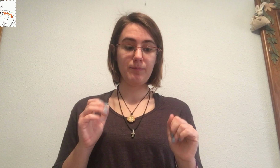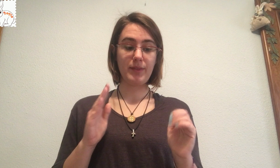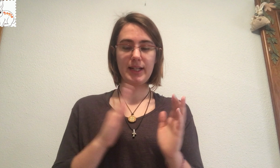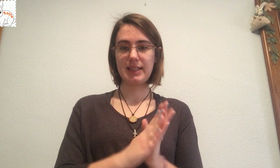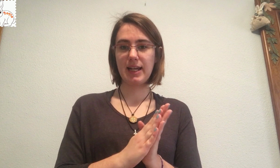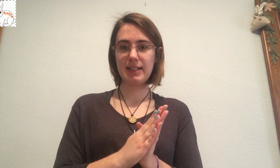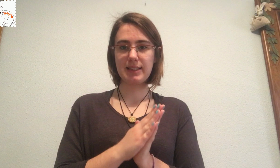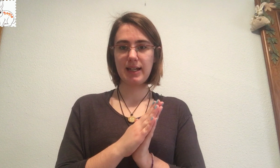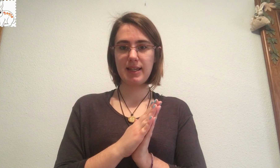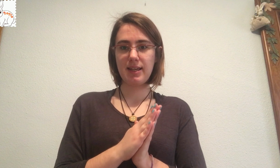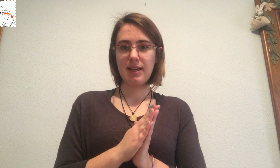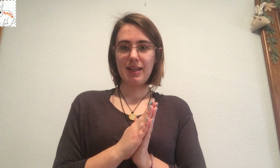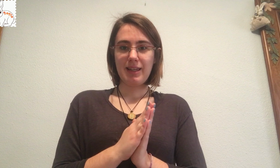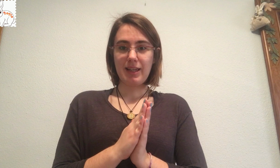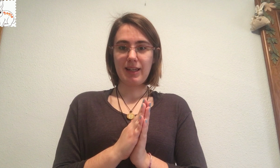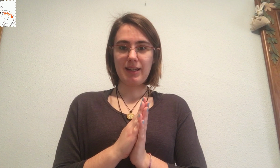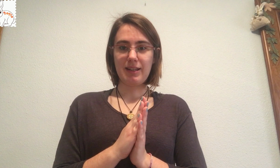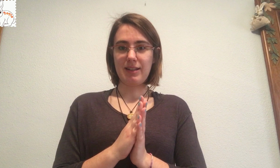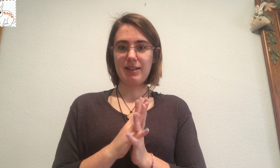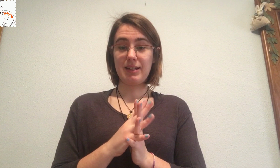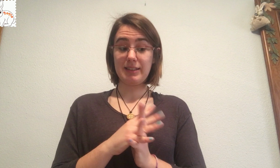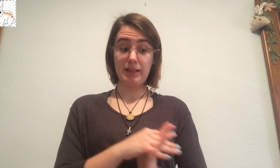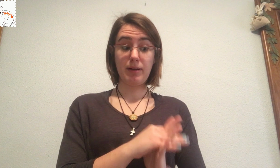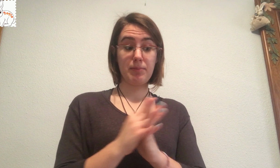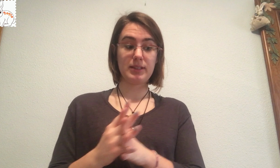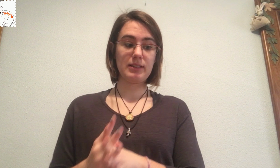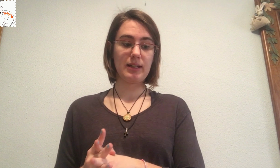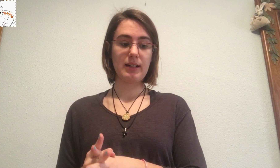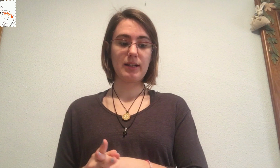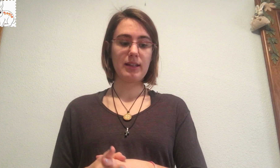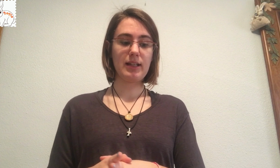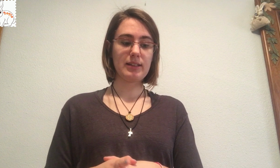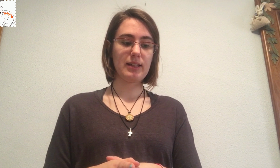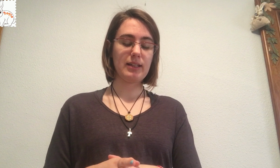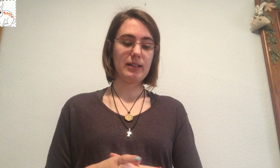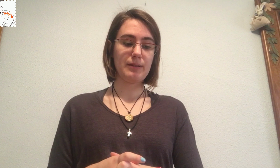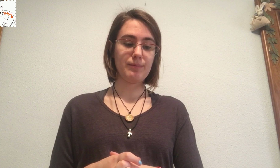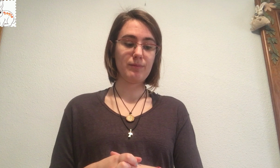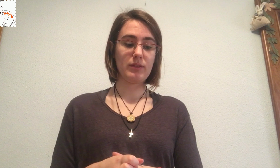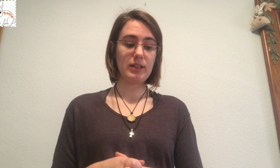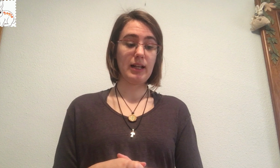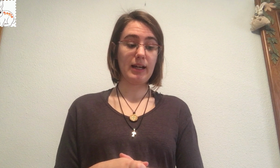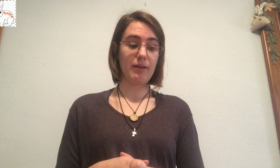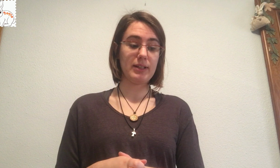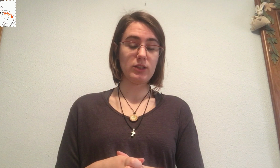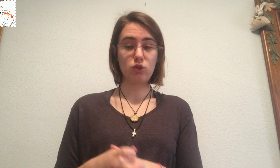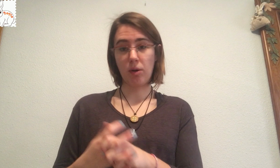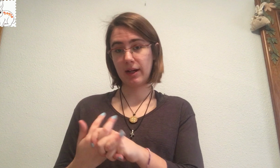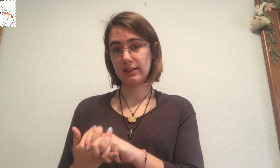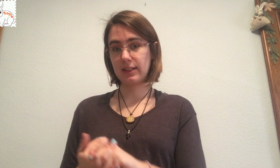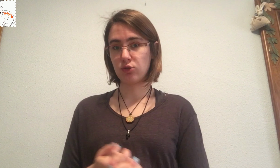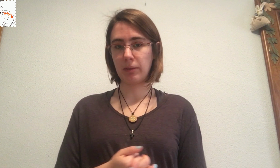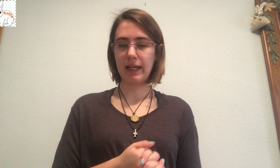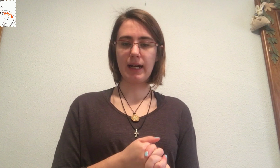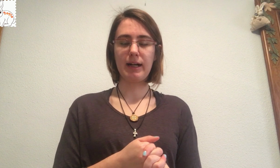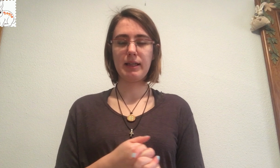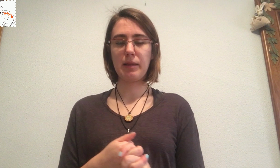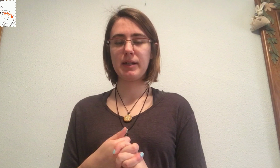Sara está ahí Que Se va a presentar Delante De La que había sido Su amante Su pareja Y demás